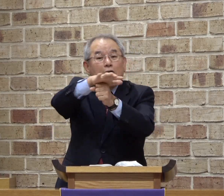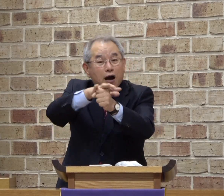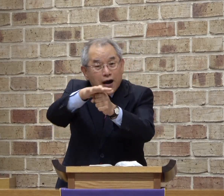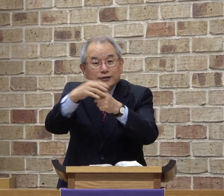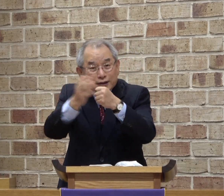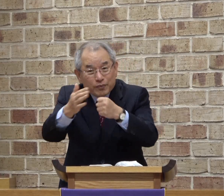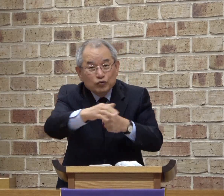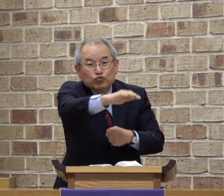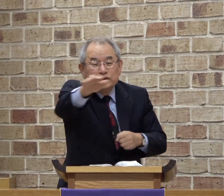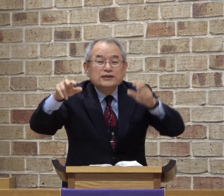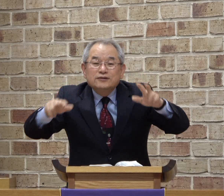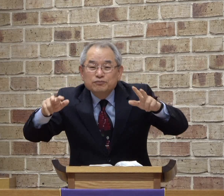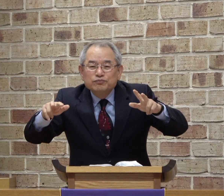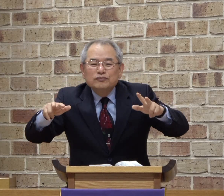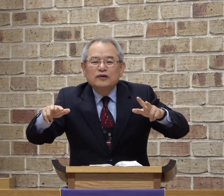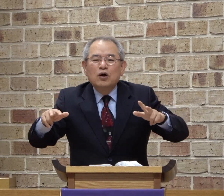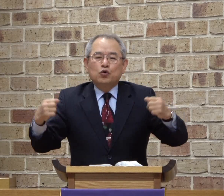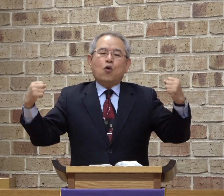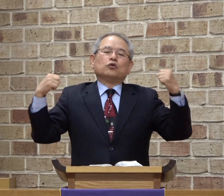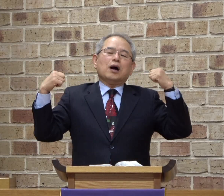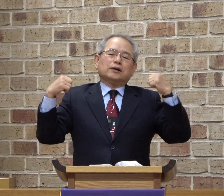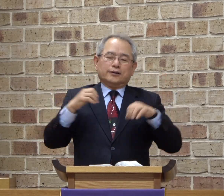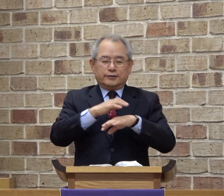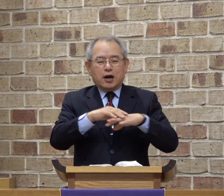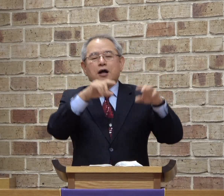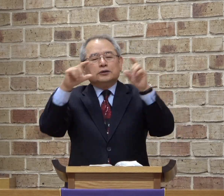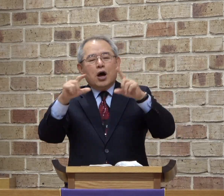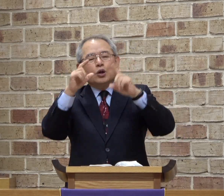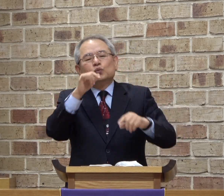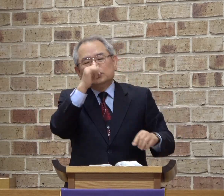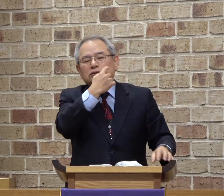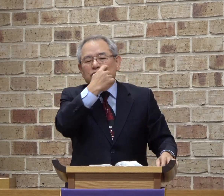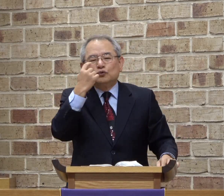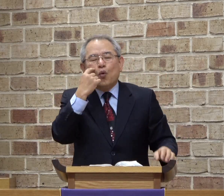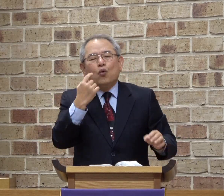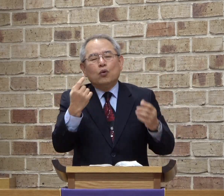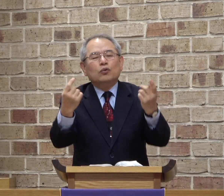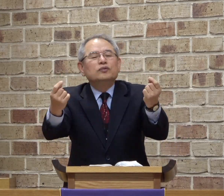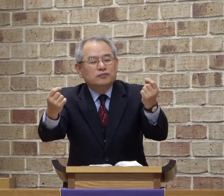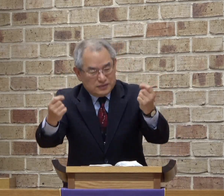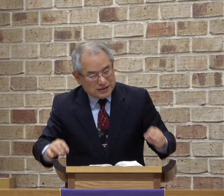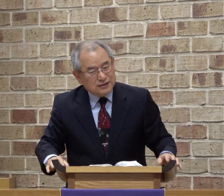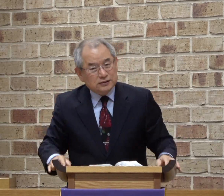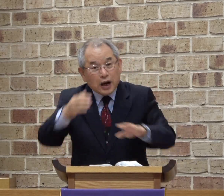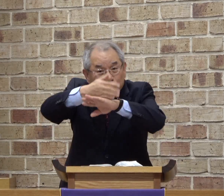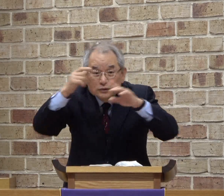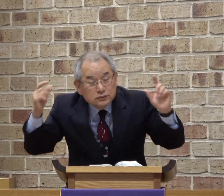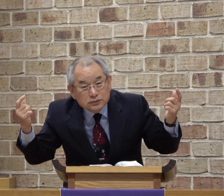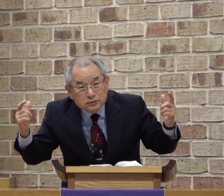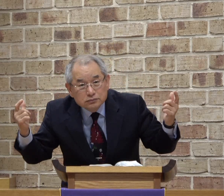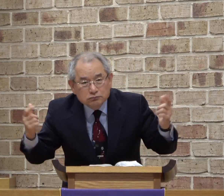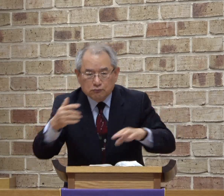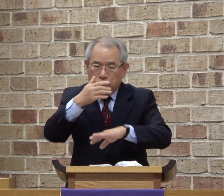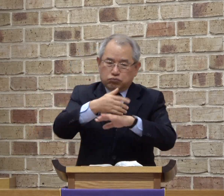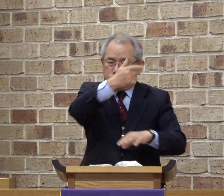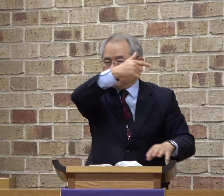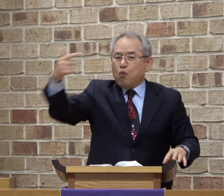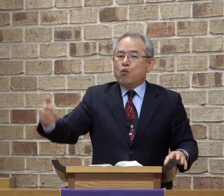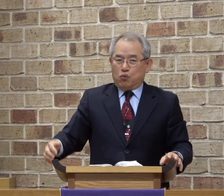더 성경의 역사를 보면 하나님을 섬기는 사람, 하나님을 섬기지 않는 사람보다 섬기지 않는 사람이 더